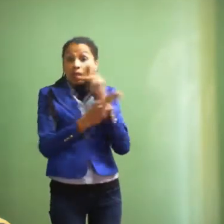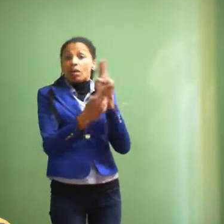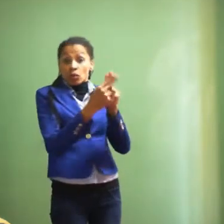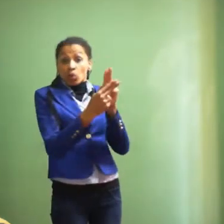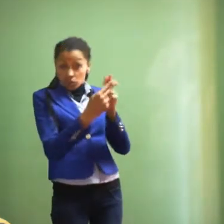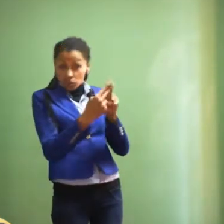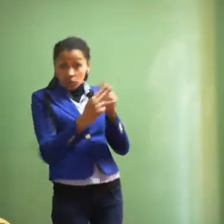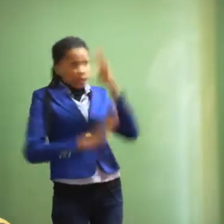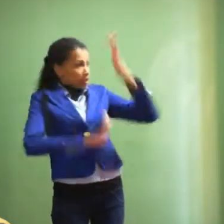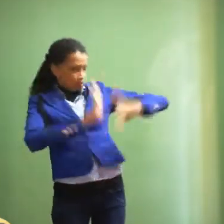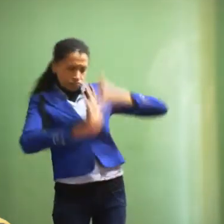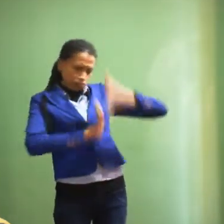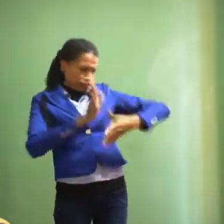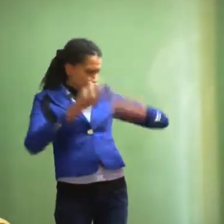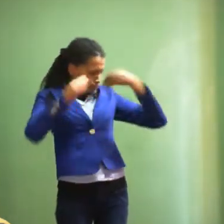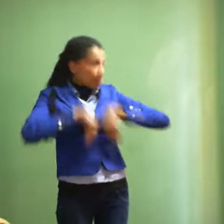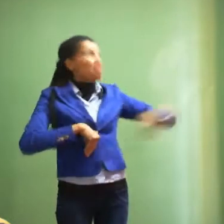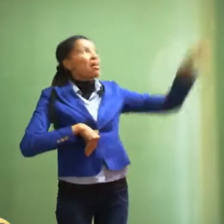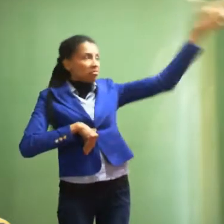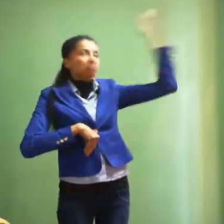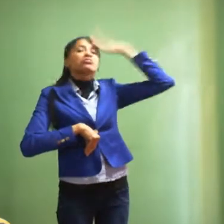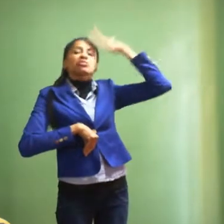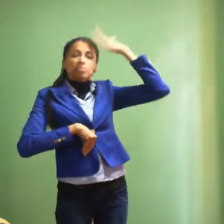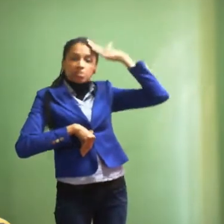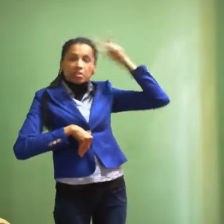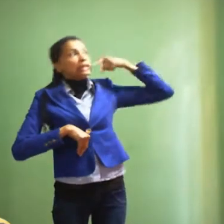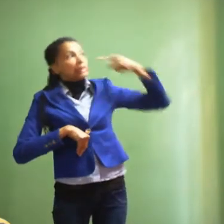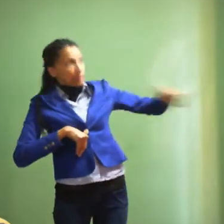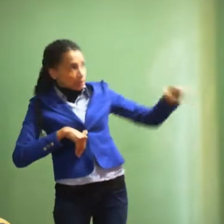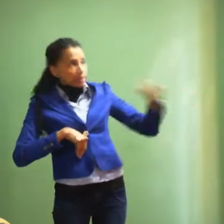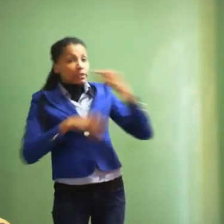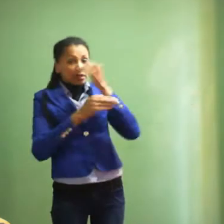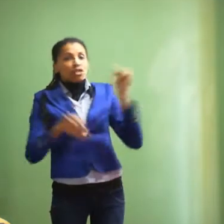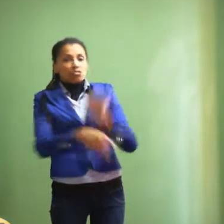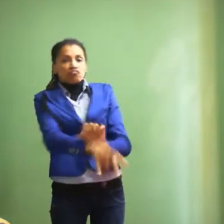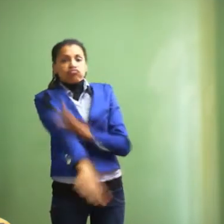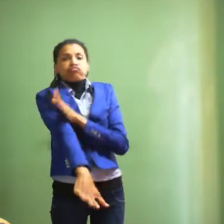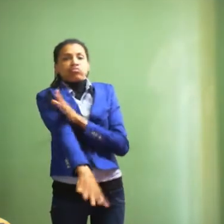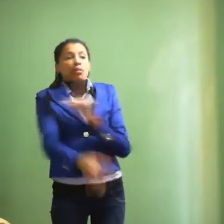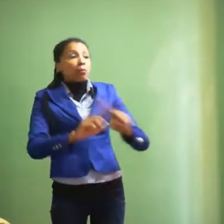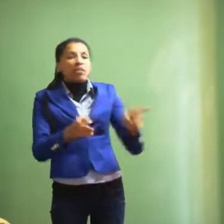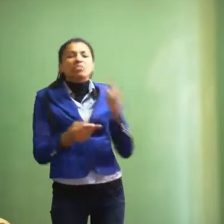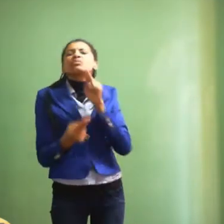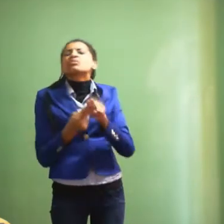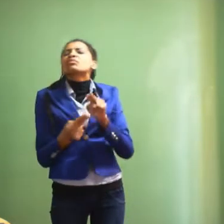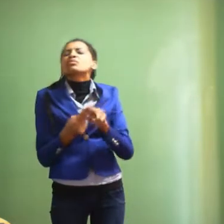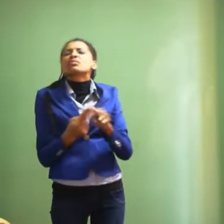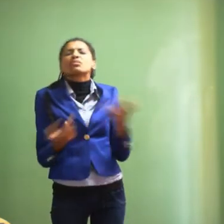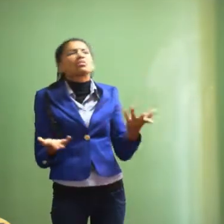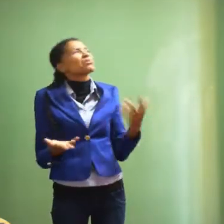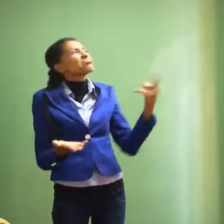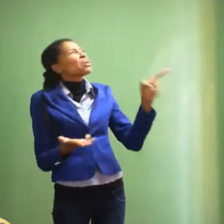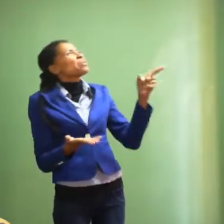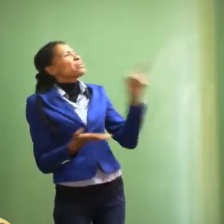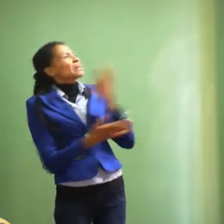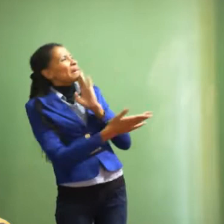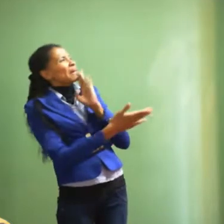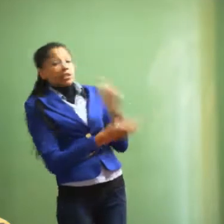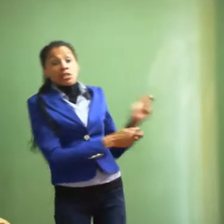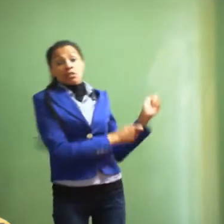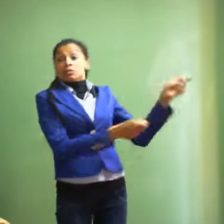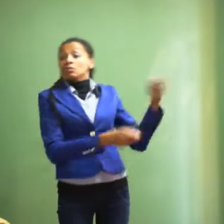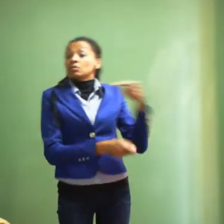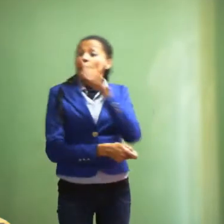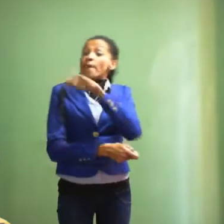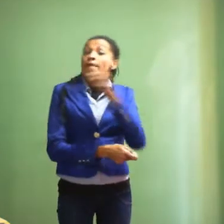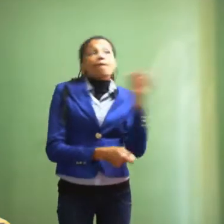previamente en lengua de señas, si no han debatido sobre el tema, si no lo han tocado, si salió de la noche a la mañana y está en